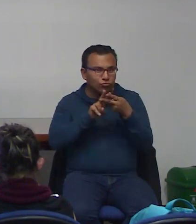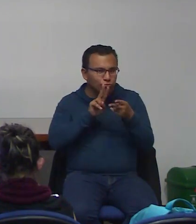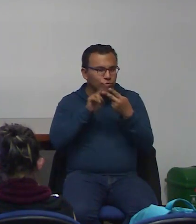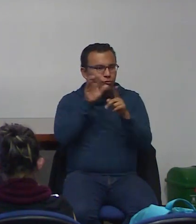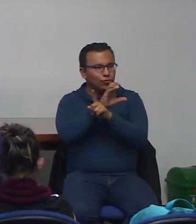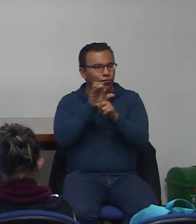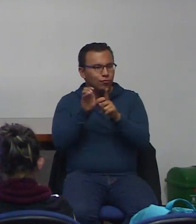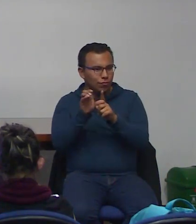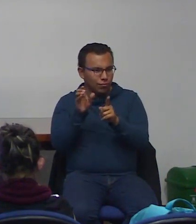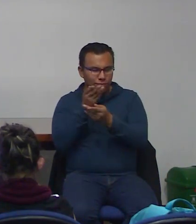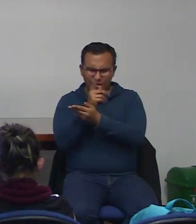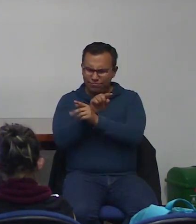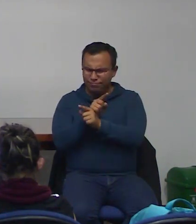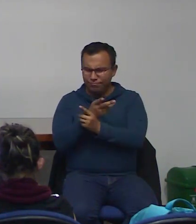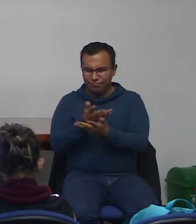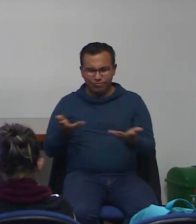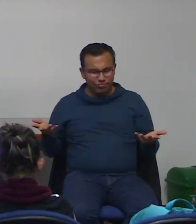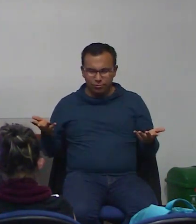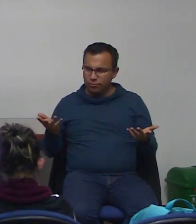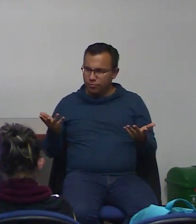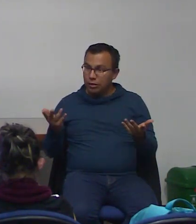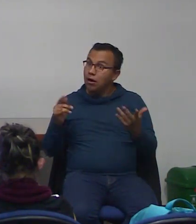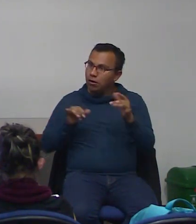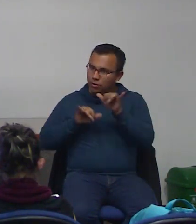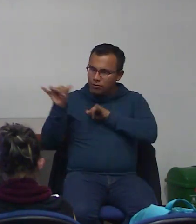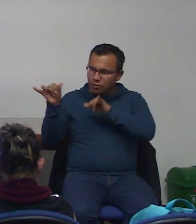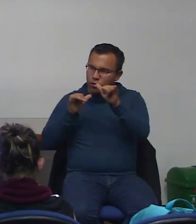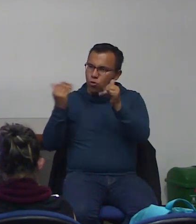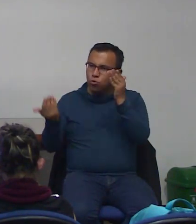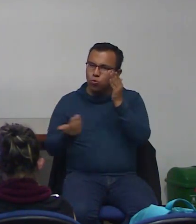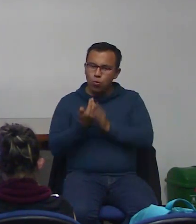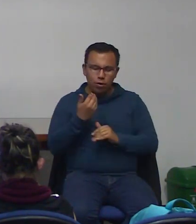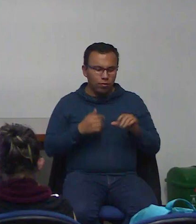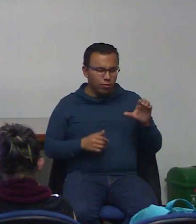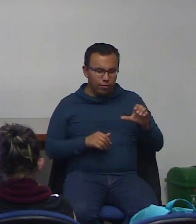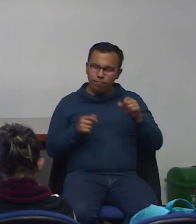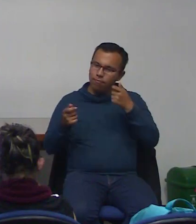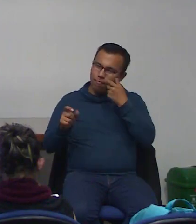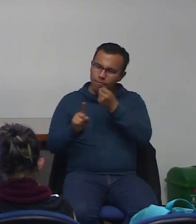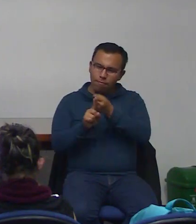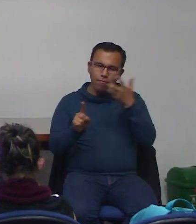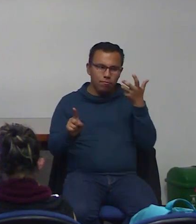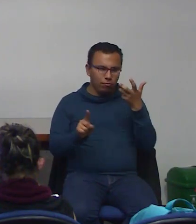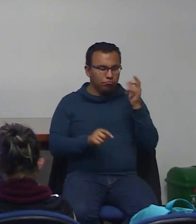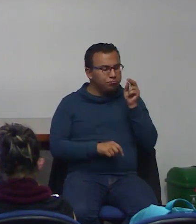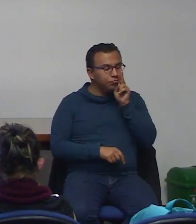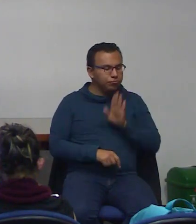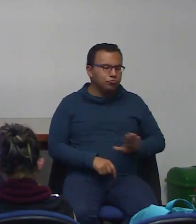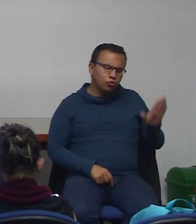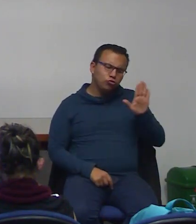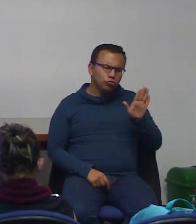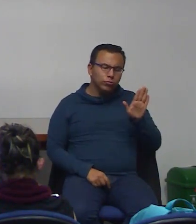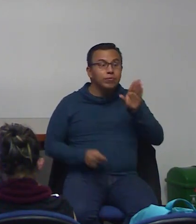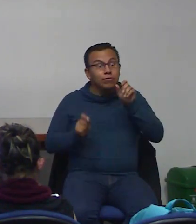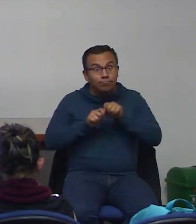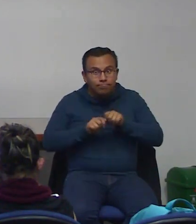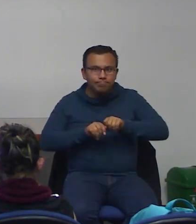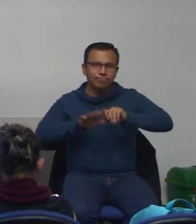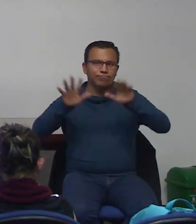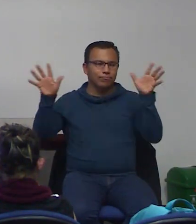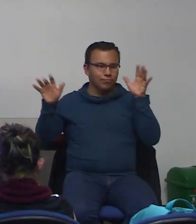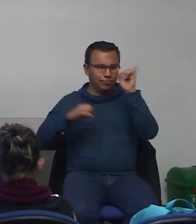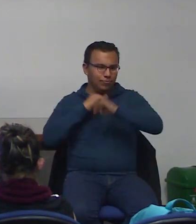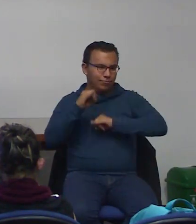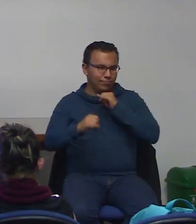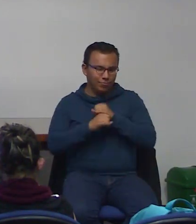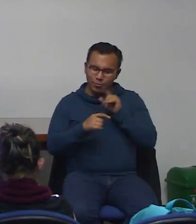tipo de cosas Ho y de culturas entonces en la medida en que pueda crear algo que pueda impactar no solamente a nivel nacional sino internacional pues dije Bueno